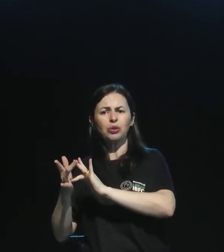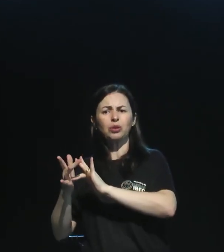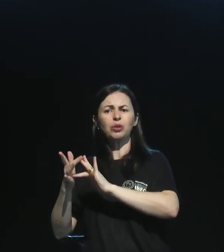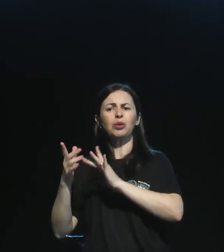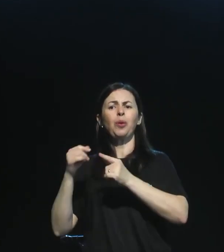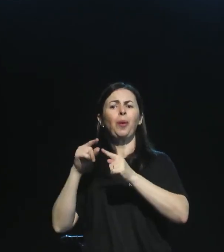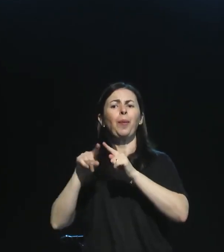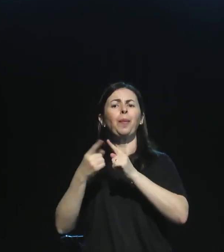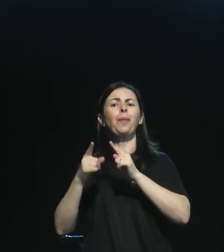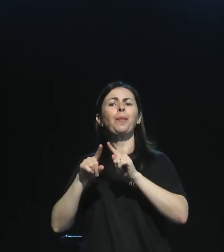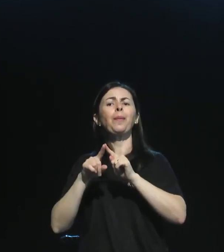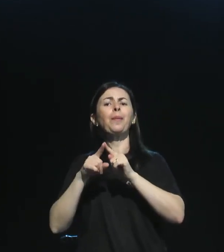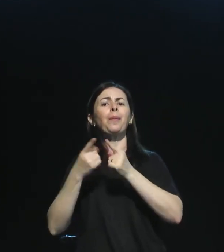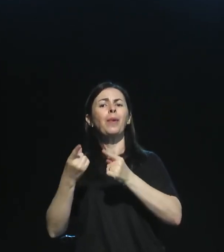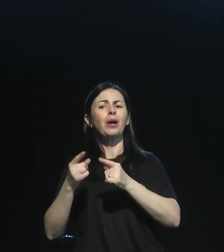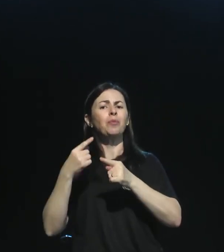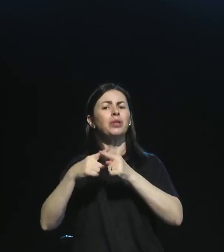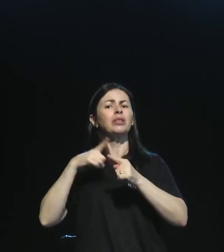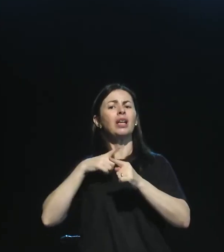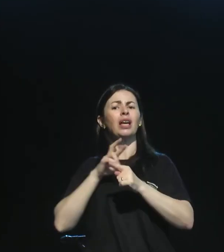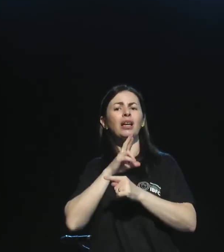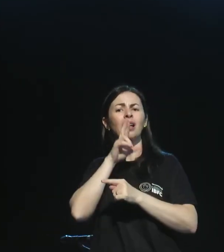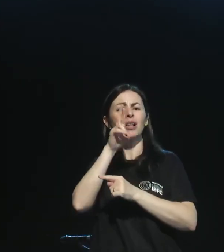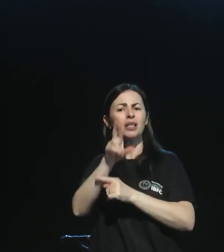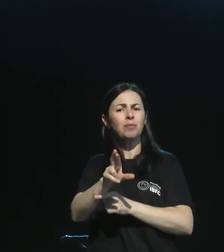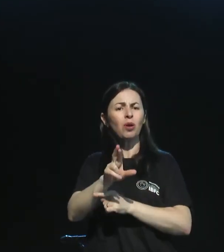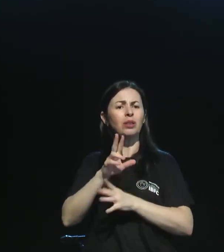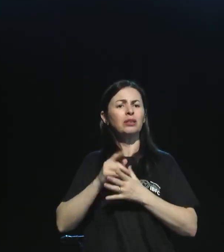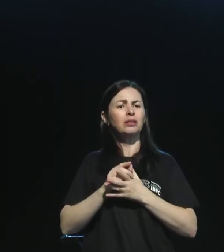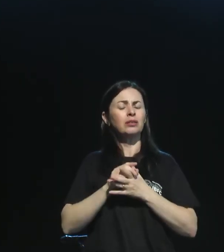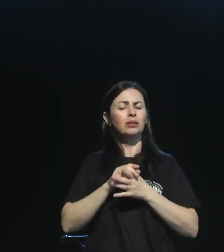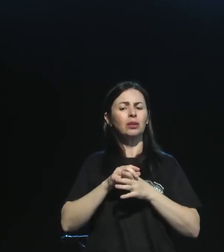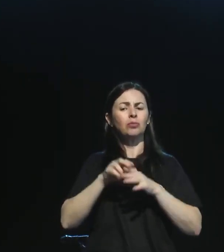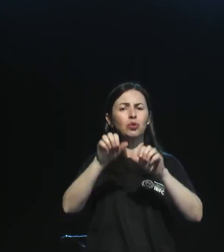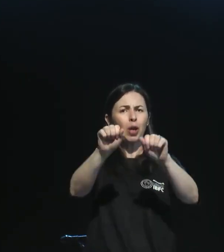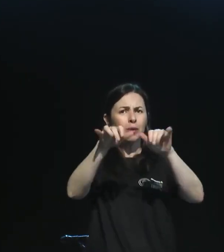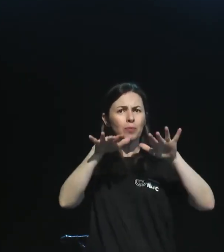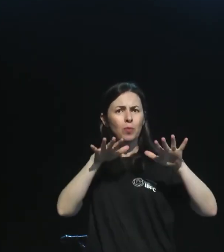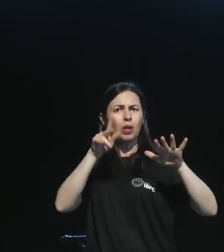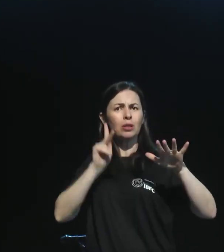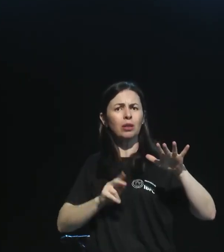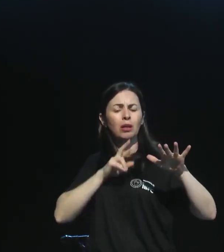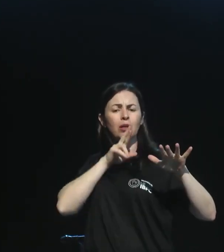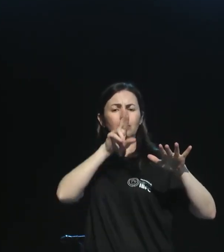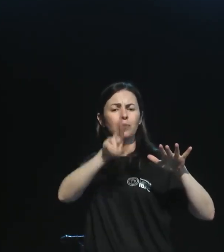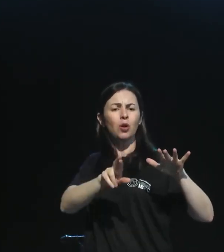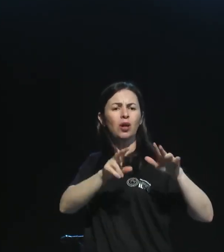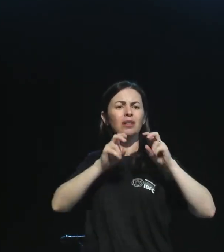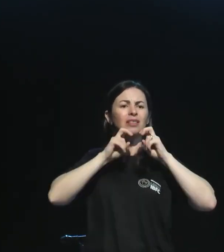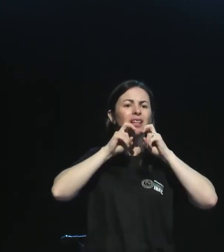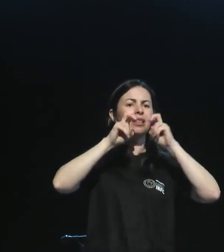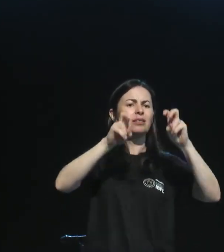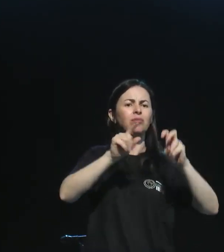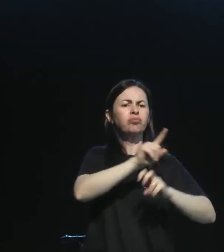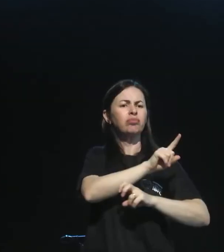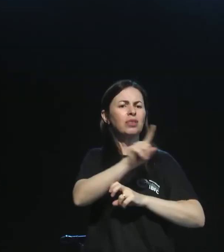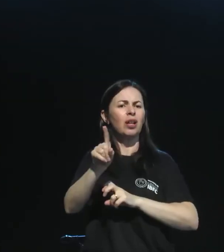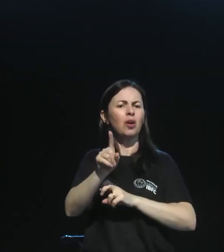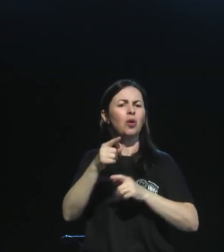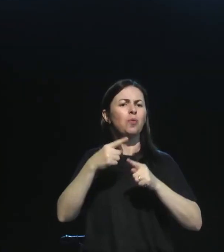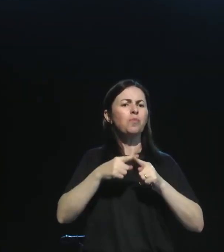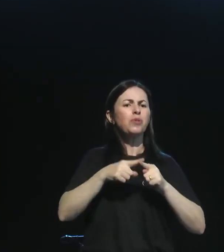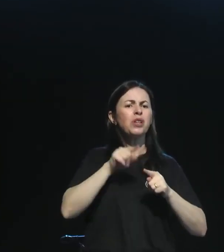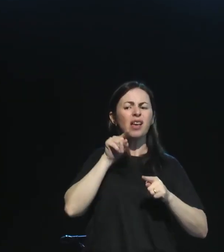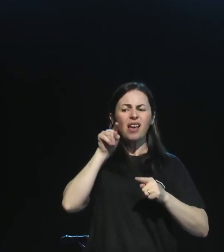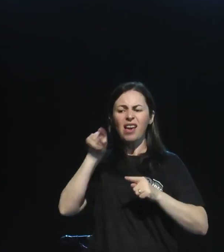olha a resposta da multidão. A multidão disse, em resposta eles gritaram, não,